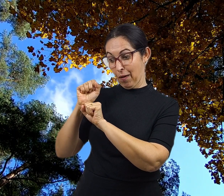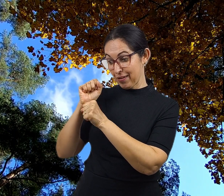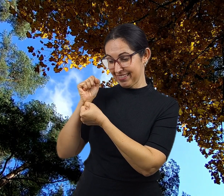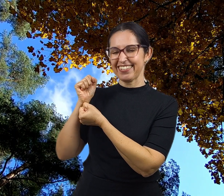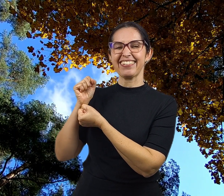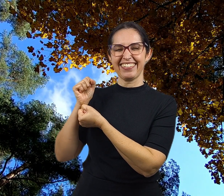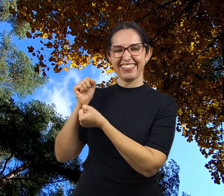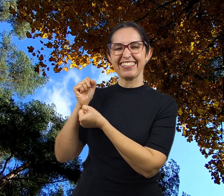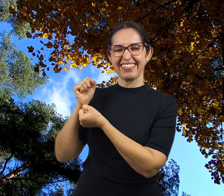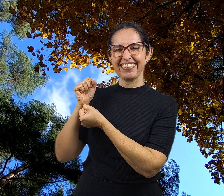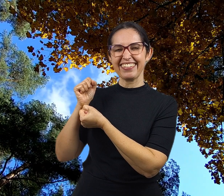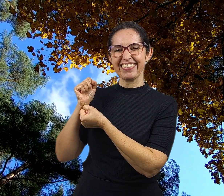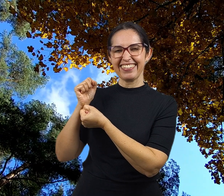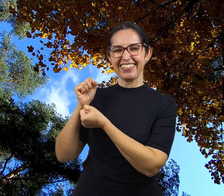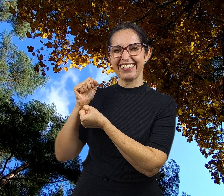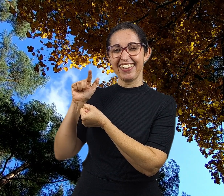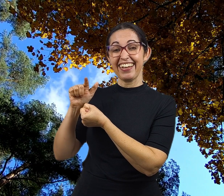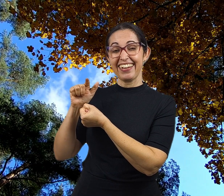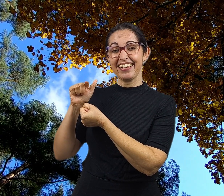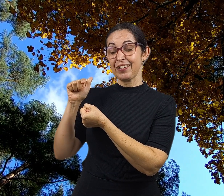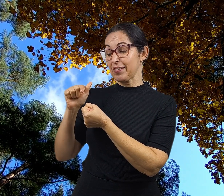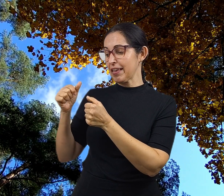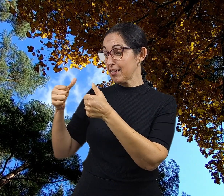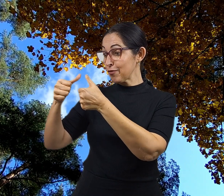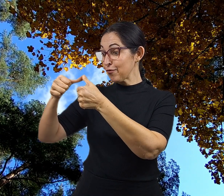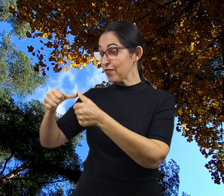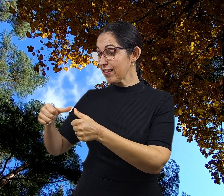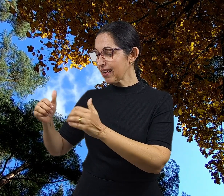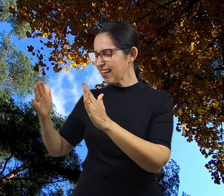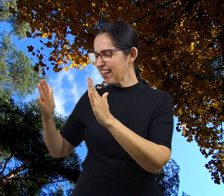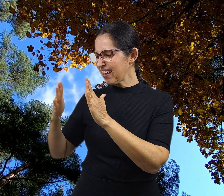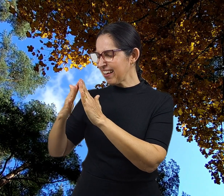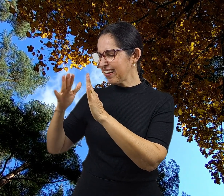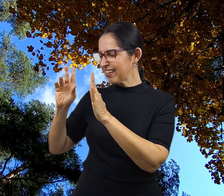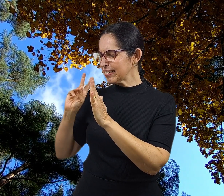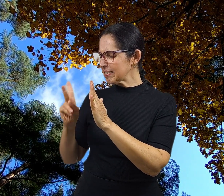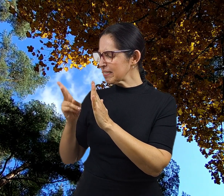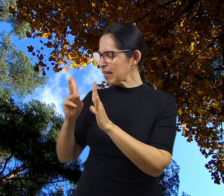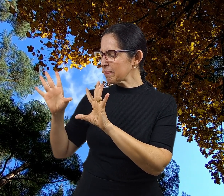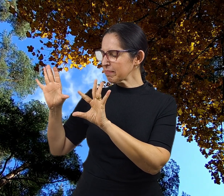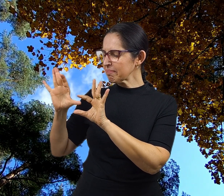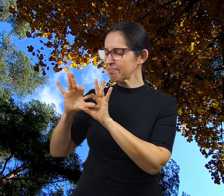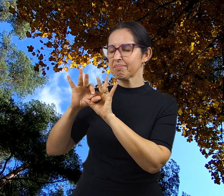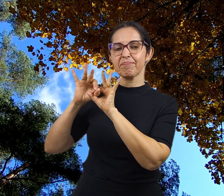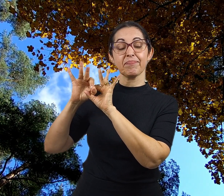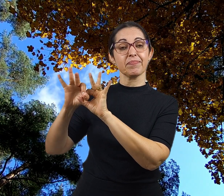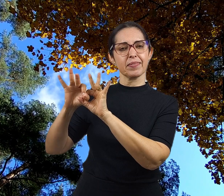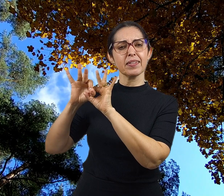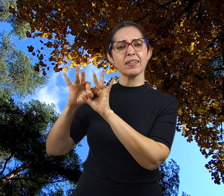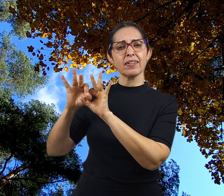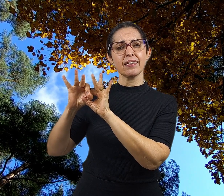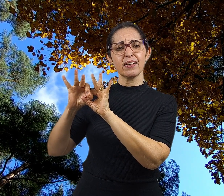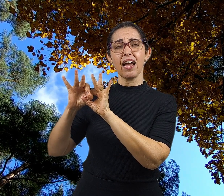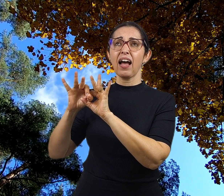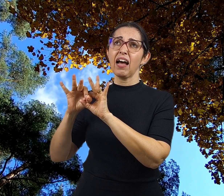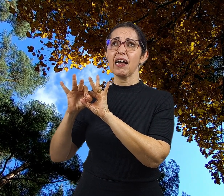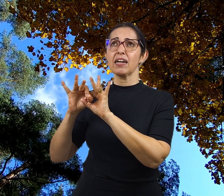Habitar envolve um requisito indispensável, que é a continuidade. Nós não estamos falando apenas de